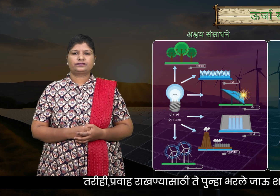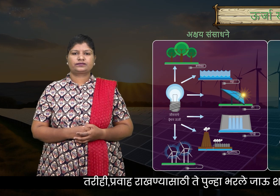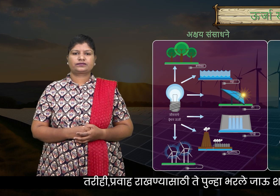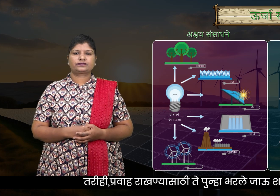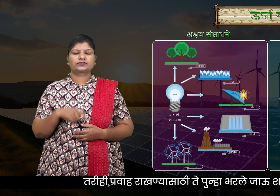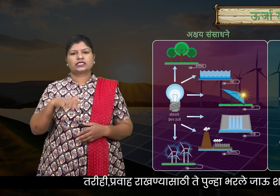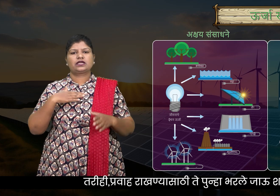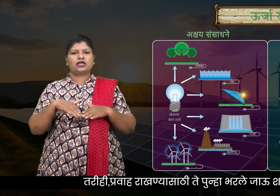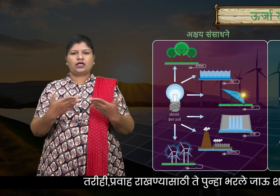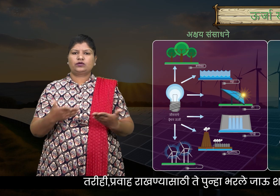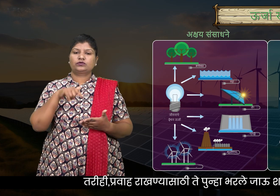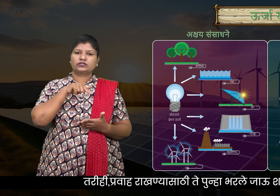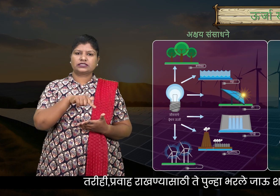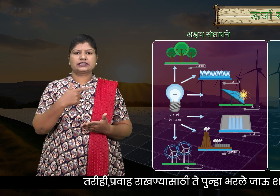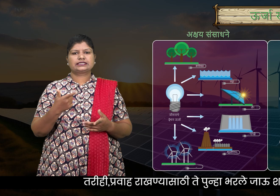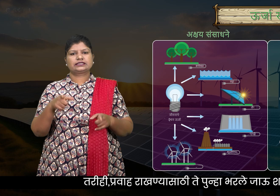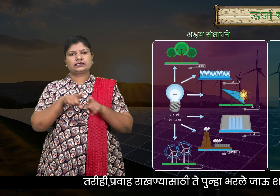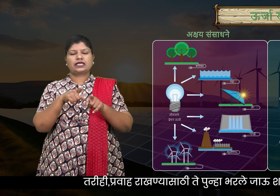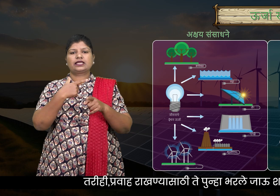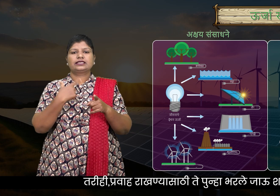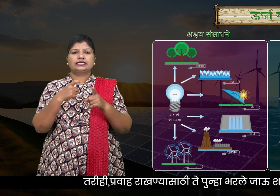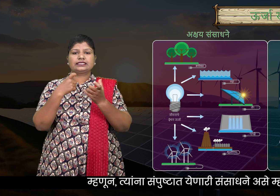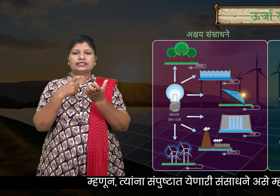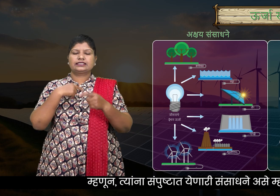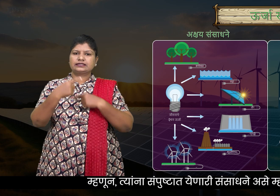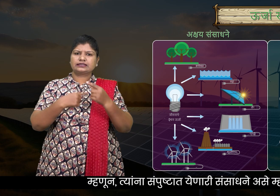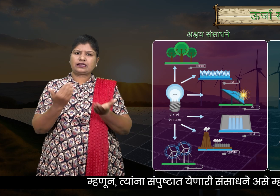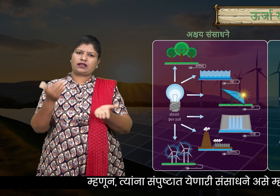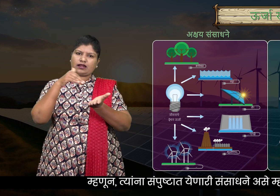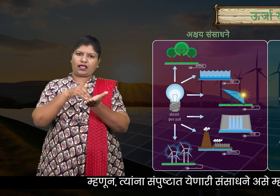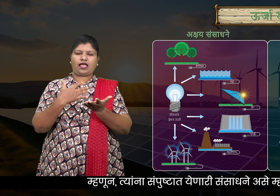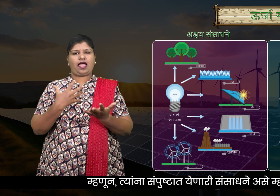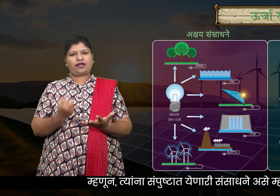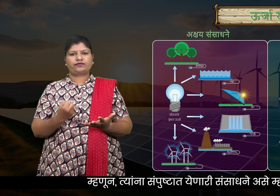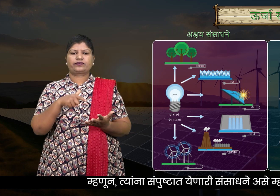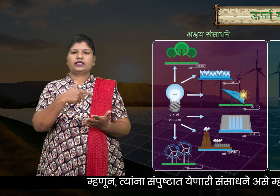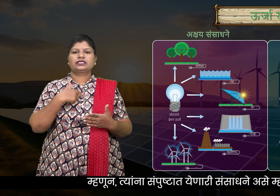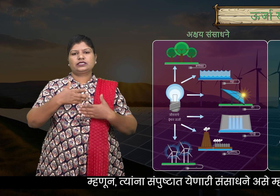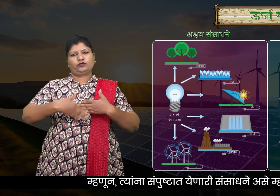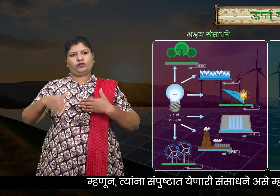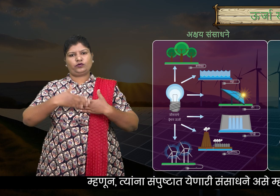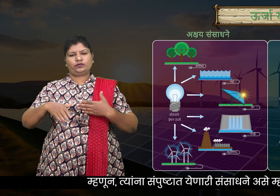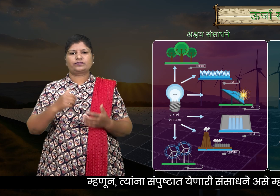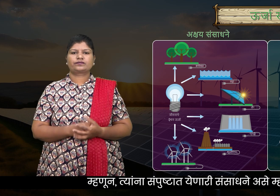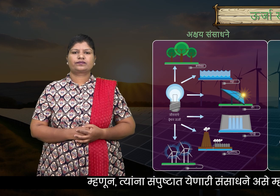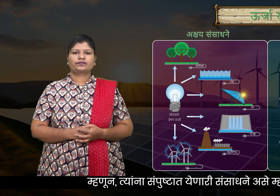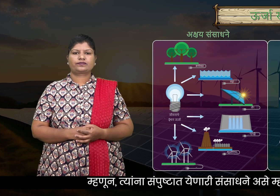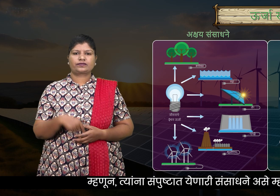तरीही प्रवाह राखण्यासाठी ते पुन्हा भरले जाऊ शकतात, म्हणून त्यांना संपुष्टात येणारी संसाधने असे म्हणतात.